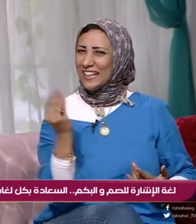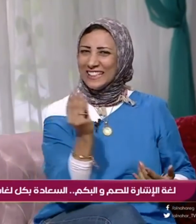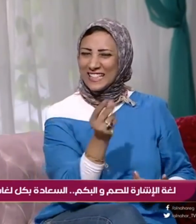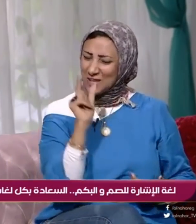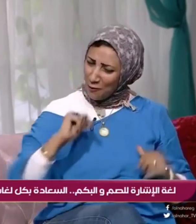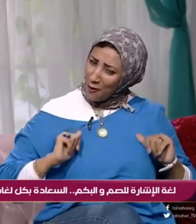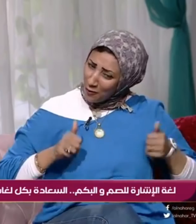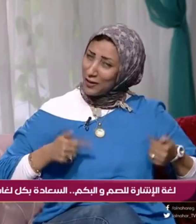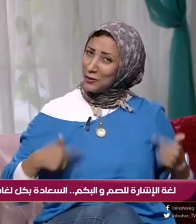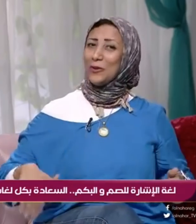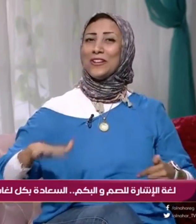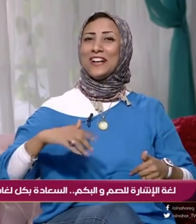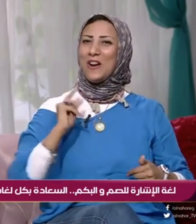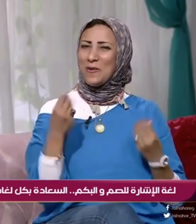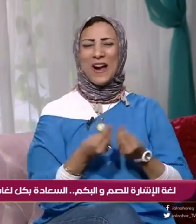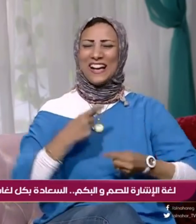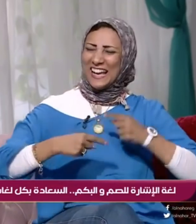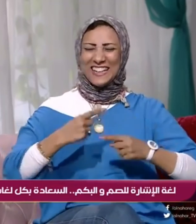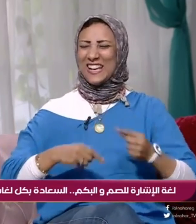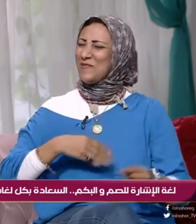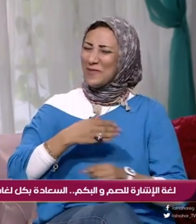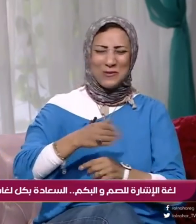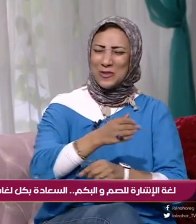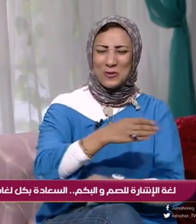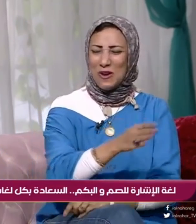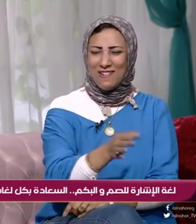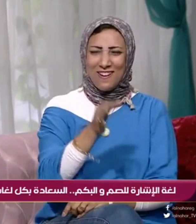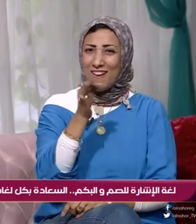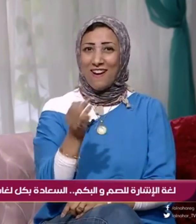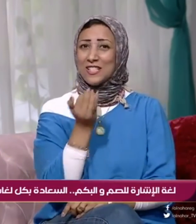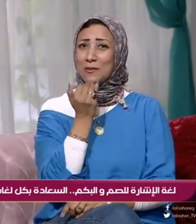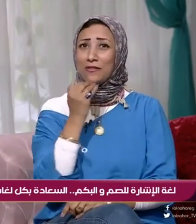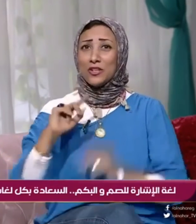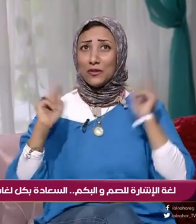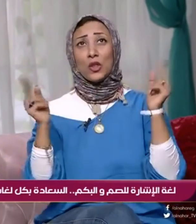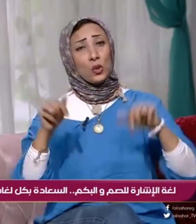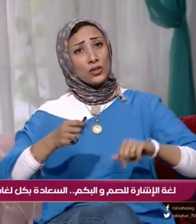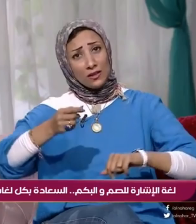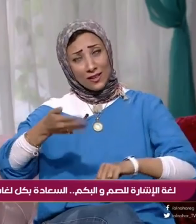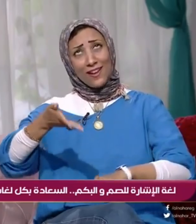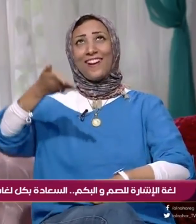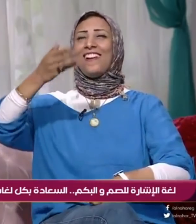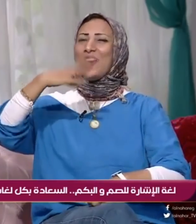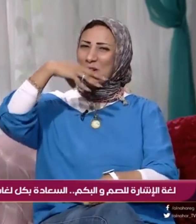فرحت كتير واوجه دورنا ومعك هنكمل مشوار، اصلي ما فيش في الدنيا دي اغلى